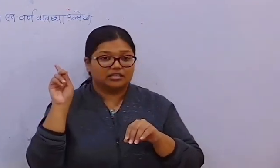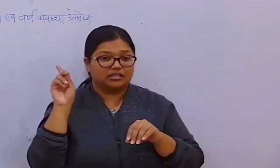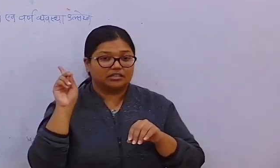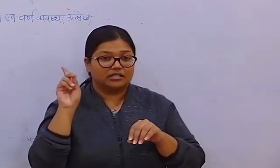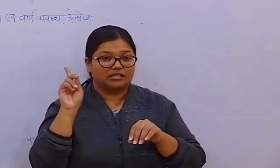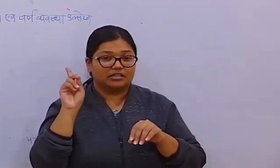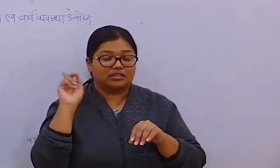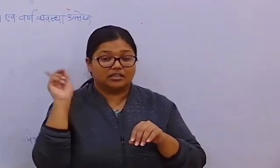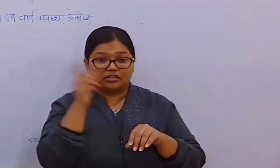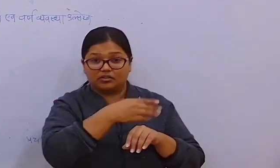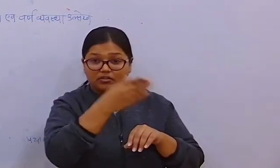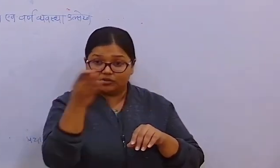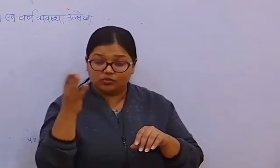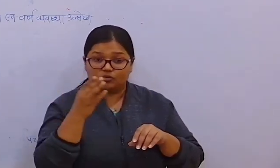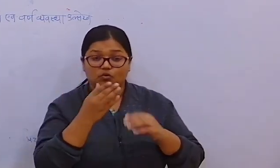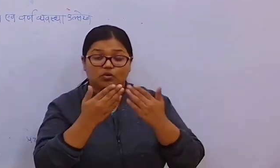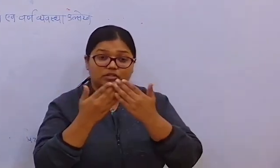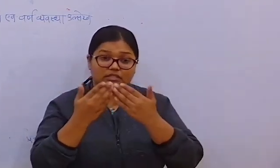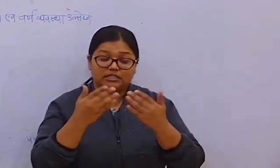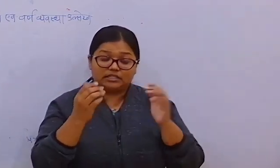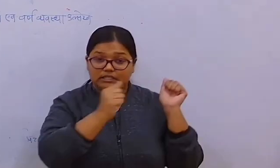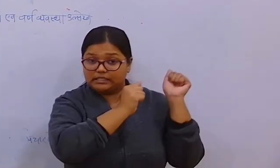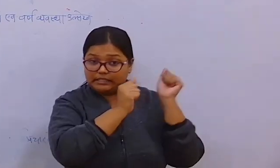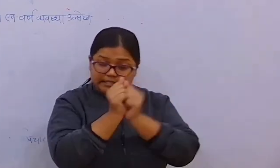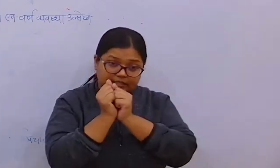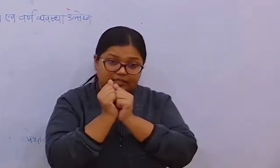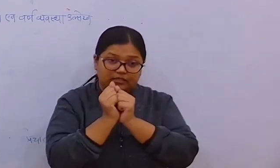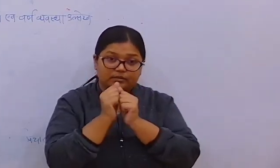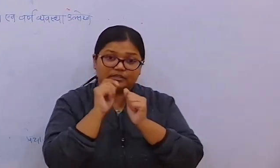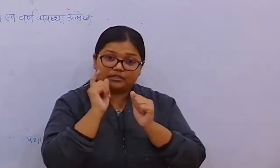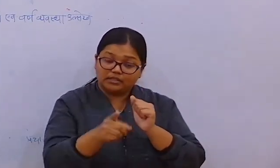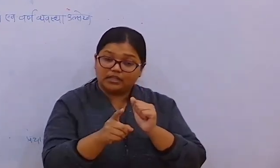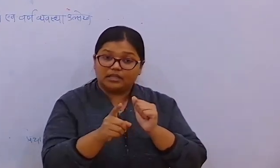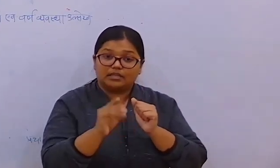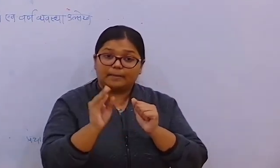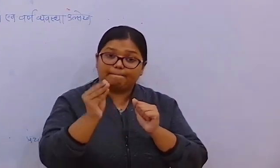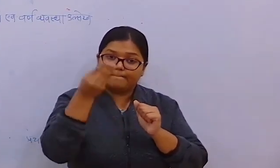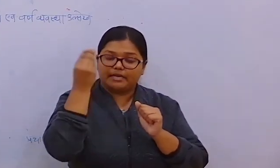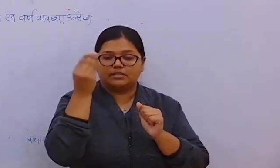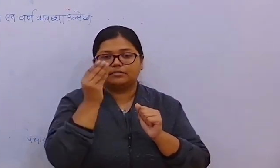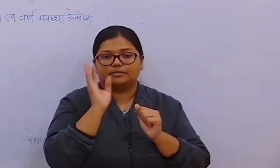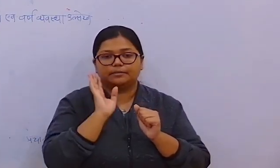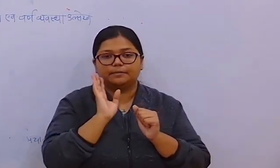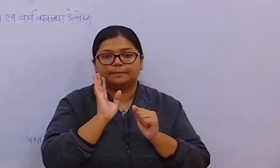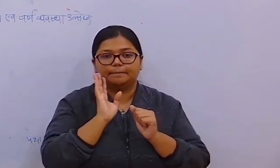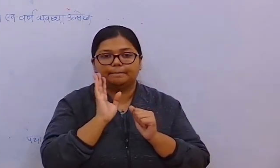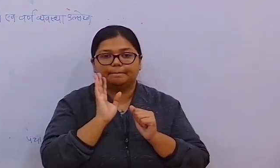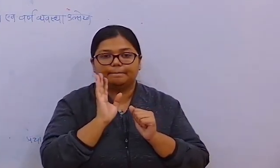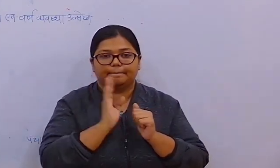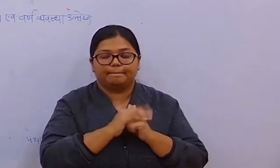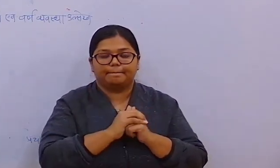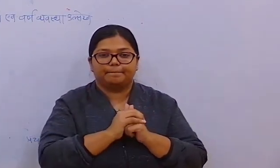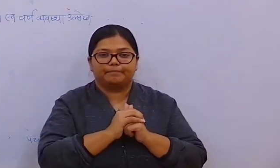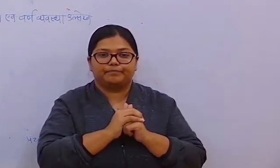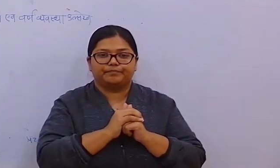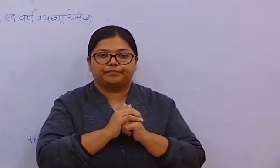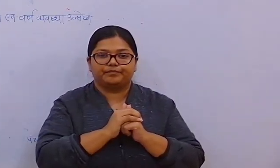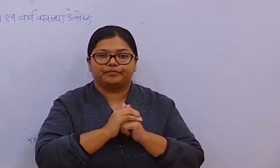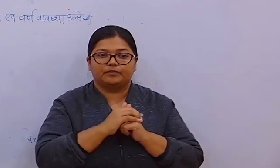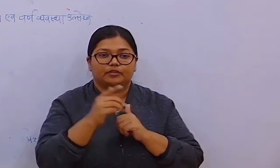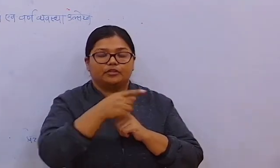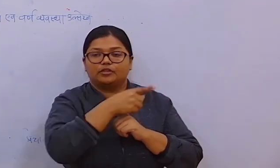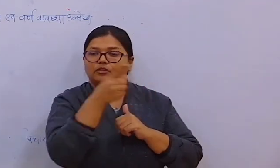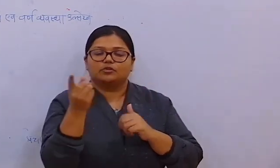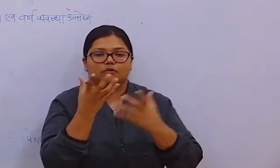है। आप सशक्त हो ना, आपको क्या करना है, अपने पेरेंट्स को भी संभालना है, हर चीज़ को करना है ना, तो जॉब